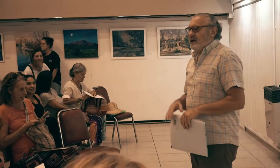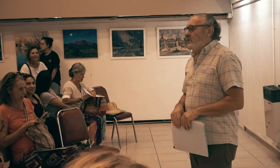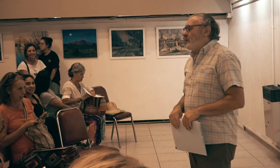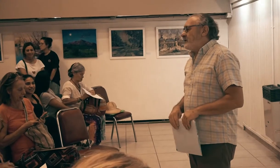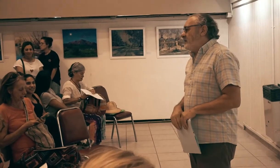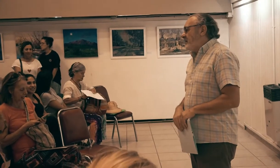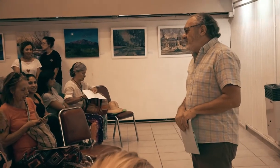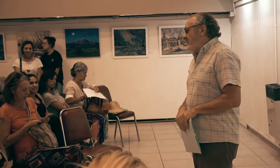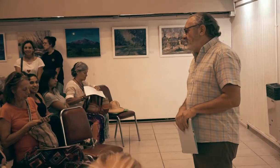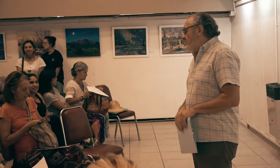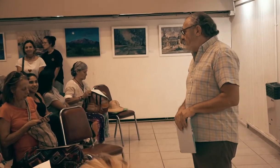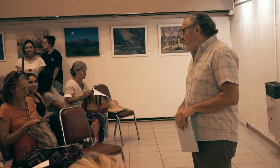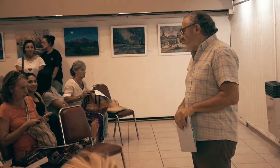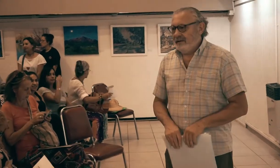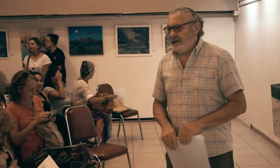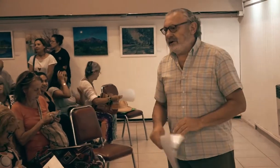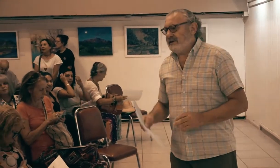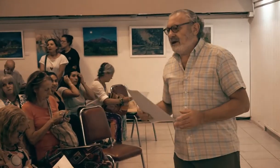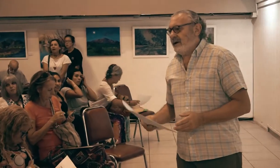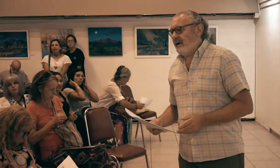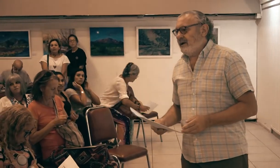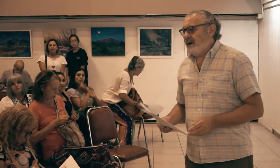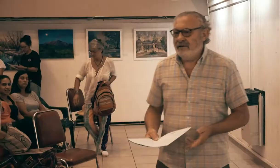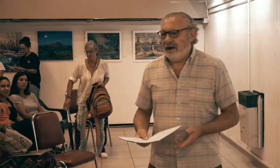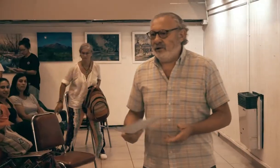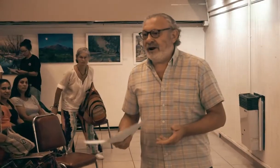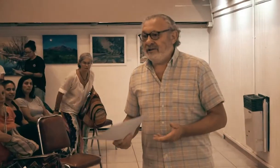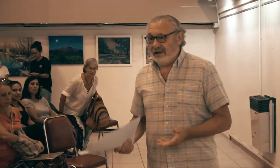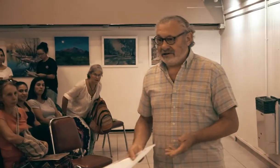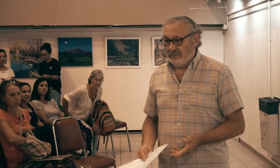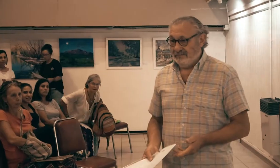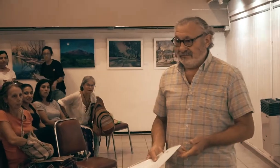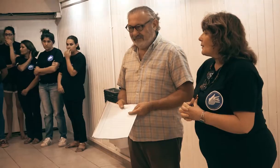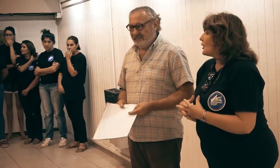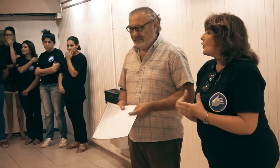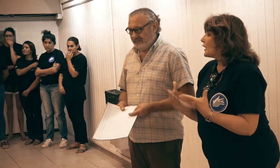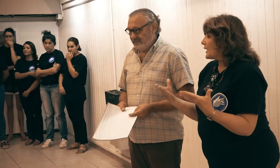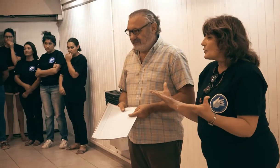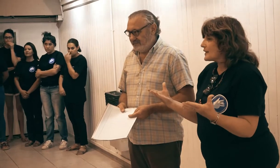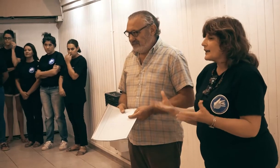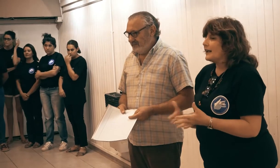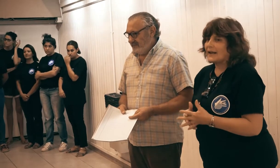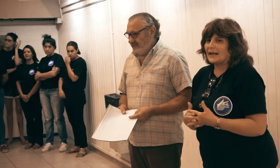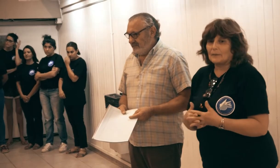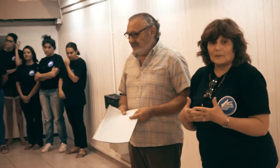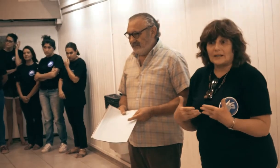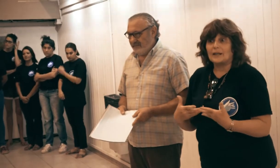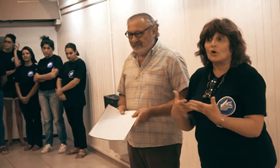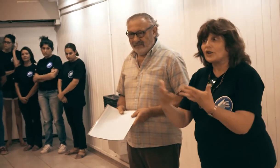tiene convocatoria, que tiene servicio, que lo que se trabaja acá a lograr integración. Pero lo que queremos hacer es darle la bienvenida y